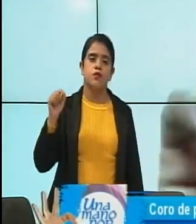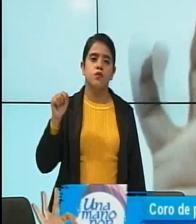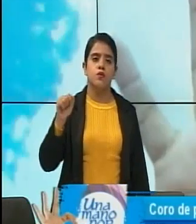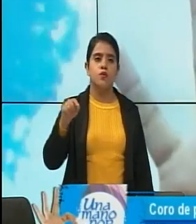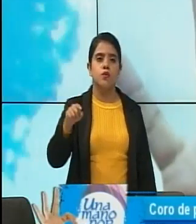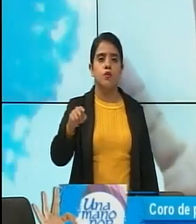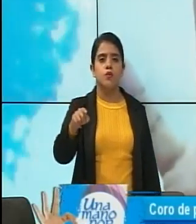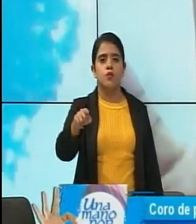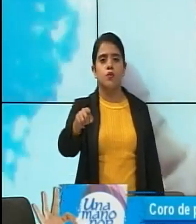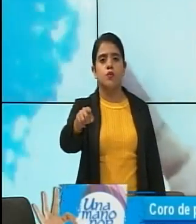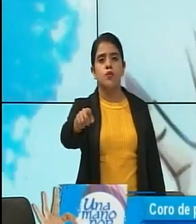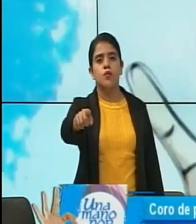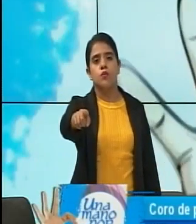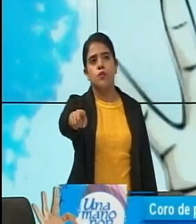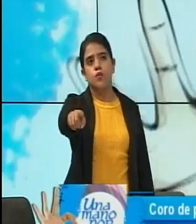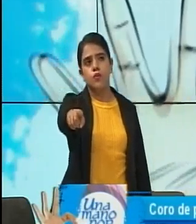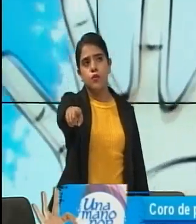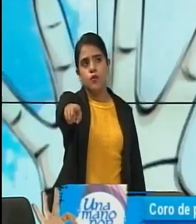Tú.